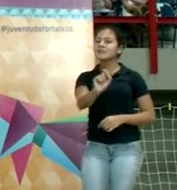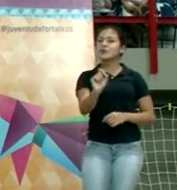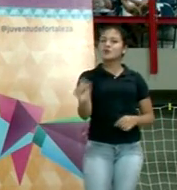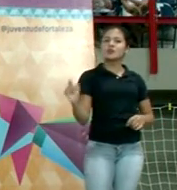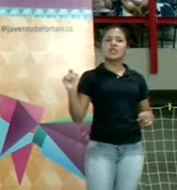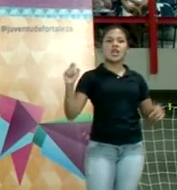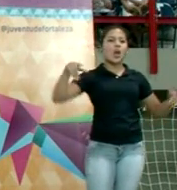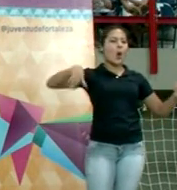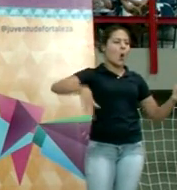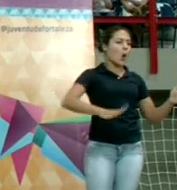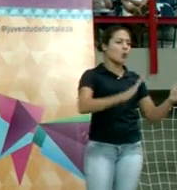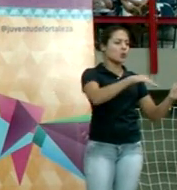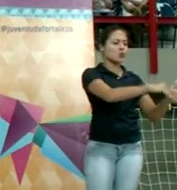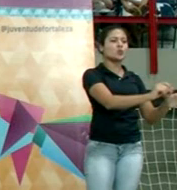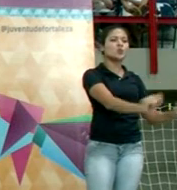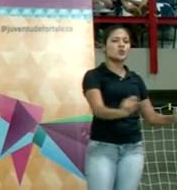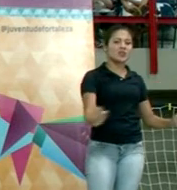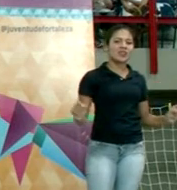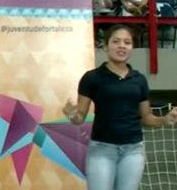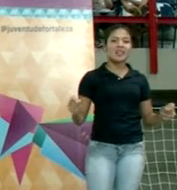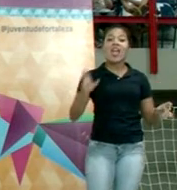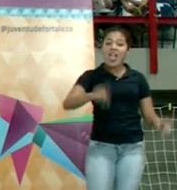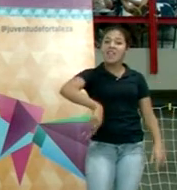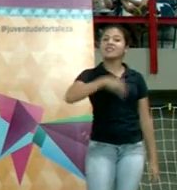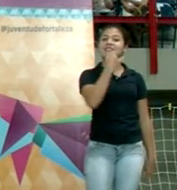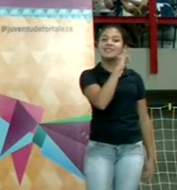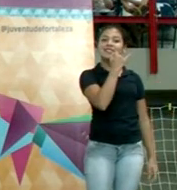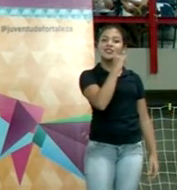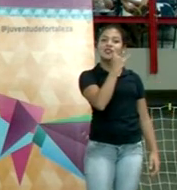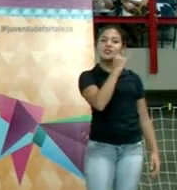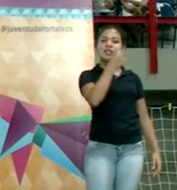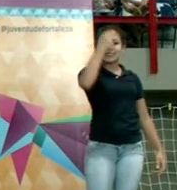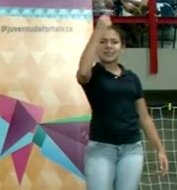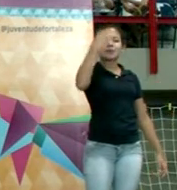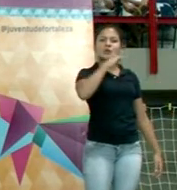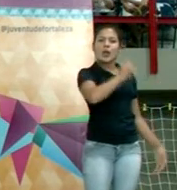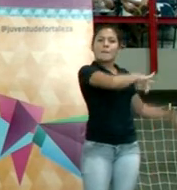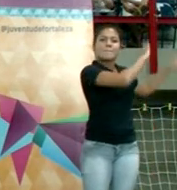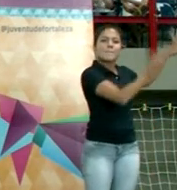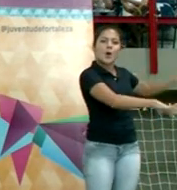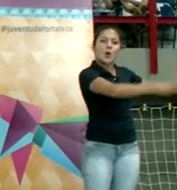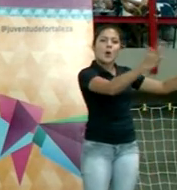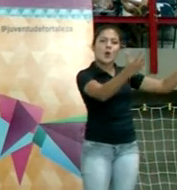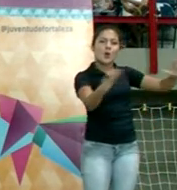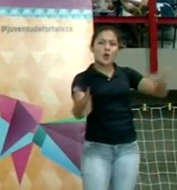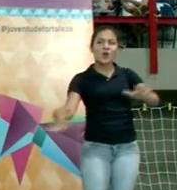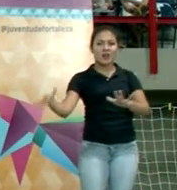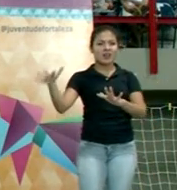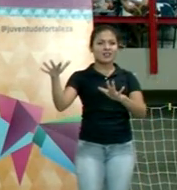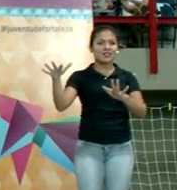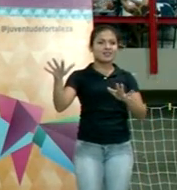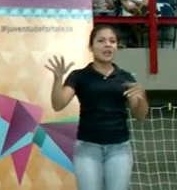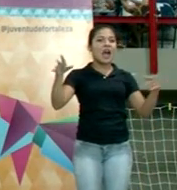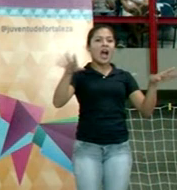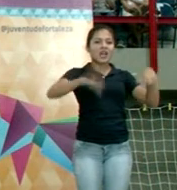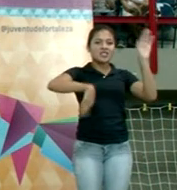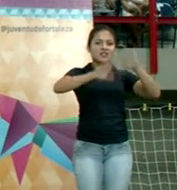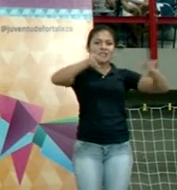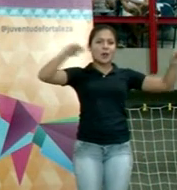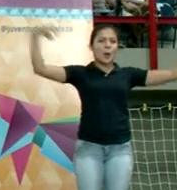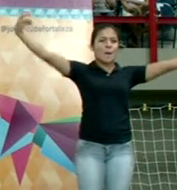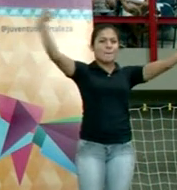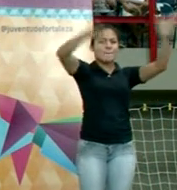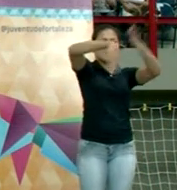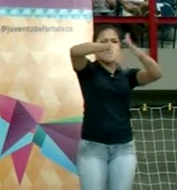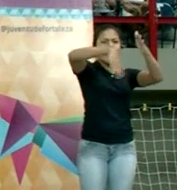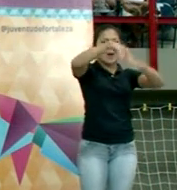onda transmite de pessoa para pessoa? Energia. Quando você faz isso no estádio, quando você está vibrando pelo seu time, a galera chega